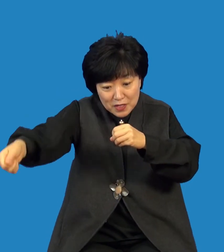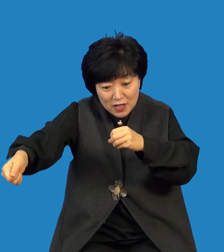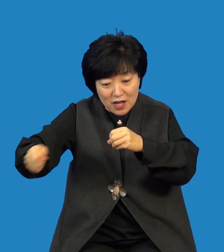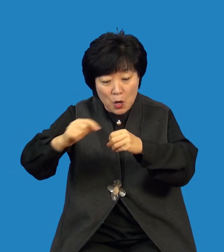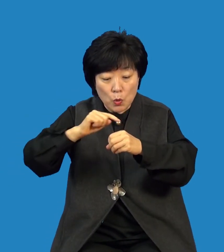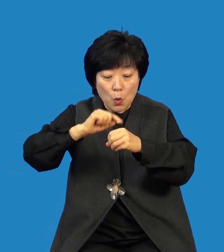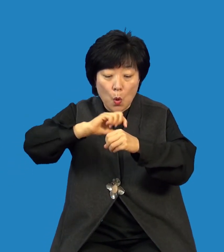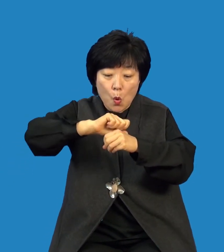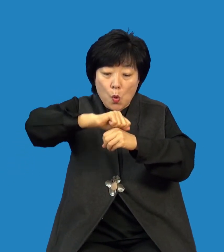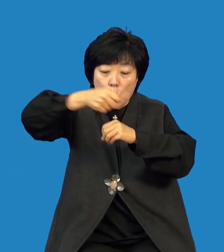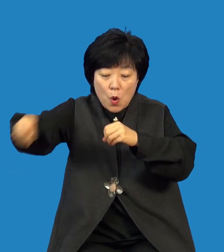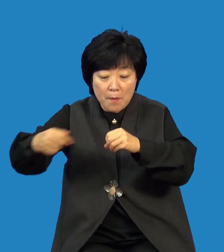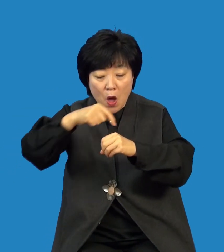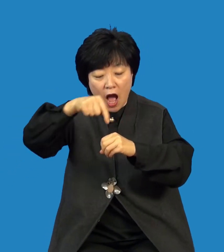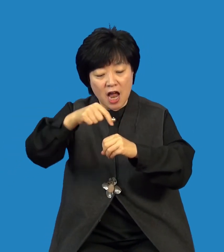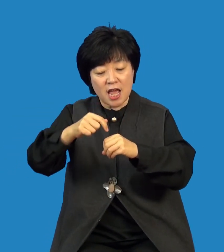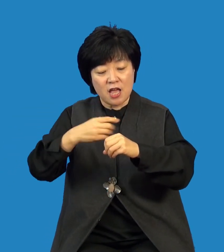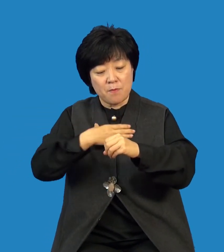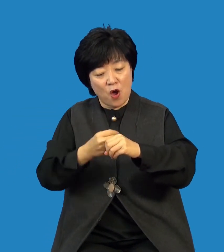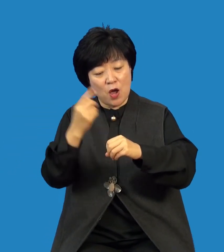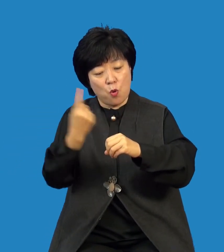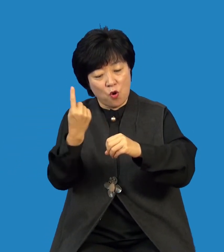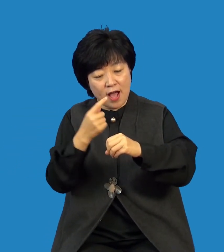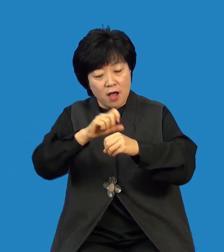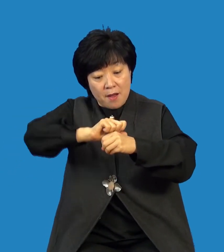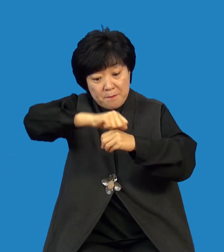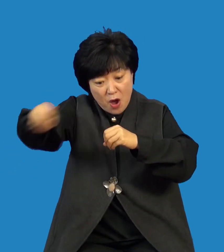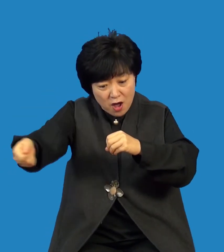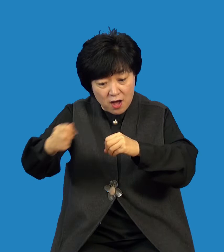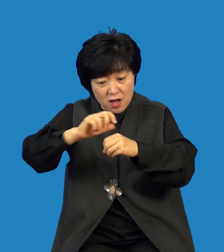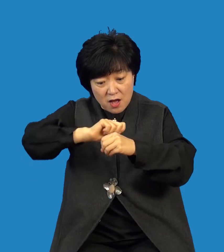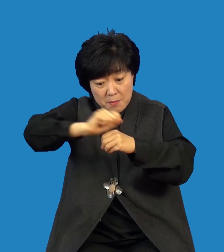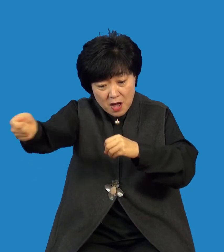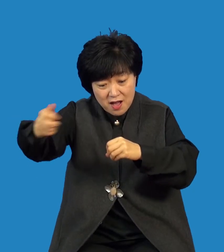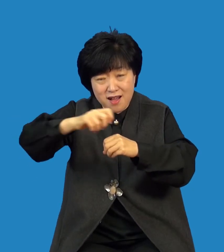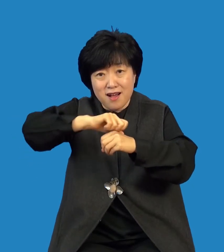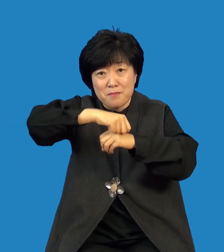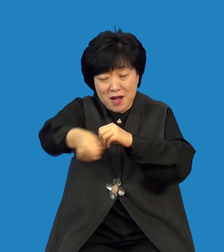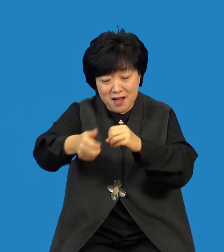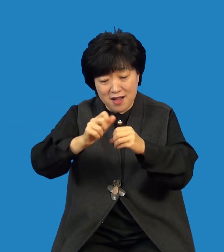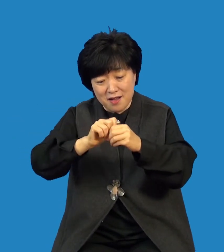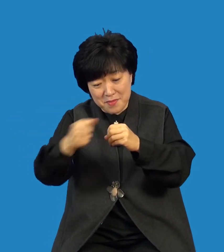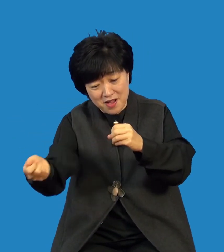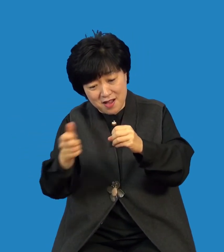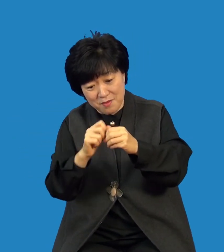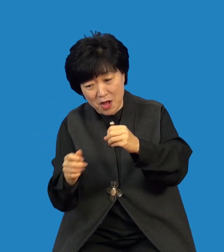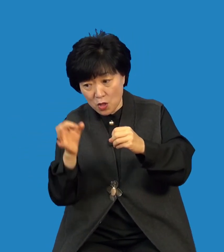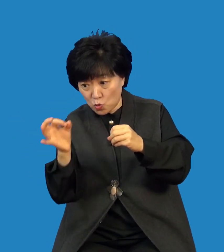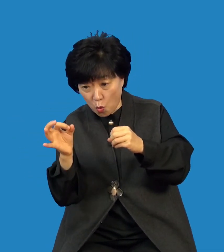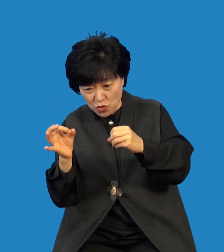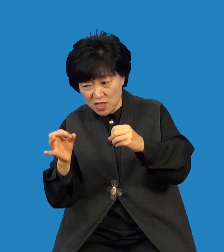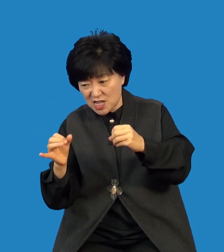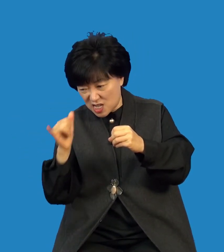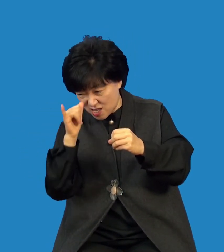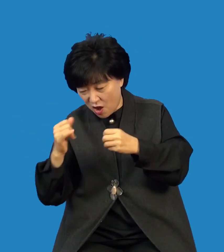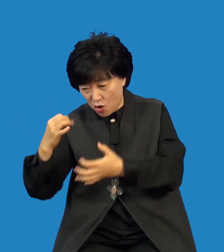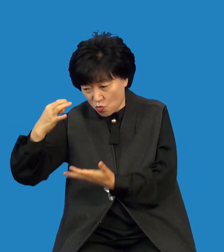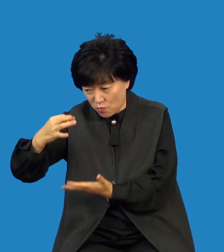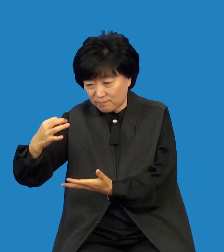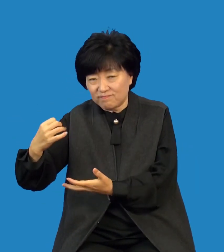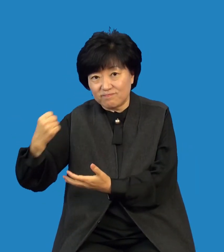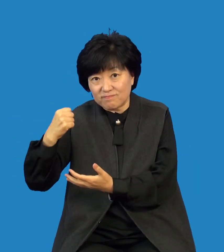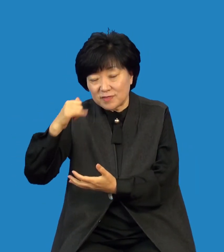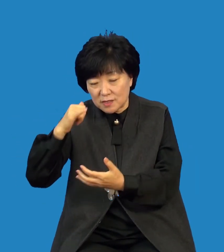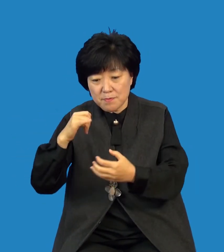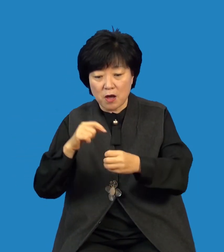요것만 벗겨내면 그 다음에 뭐 있을 것 같은데 벗겨보면 또 똑같은 껍질이 있고, 돈만 좀 있으면 내 인생의 모든 염려와 두려움 다 사라질 줄